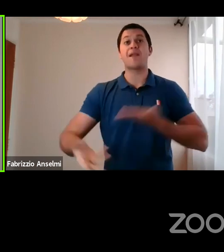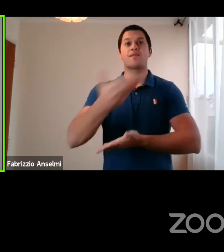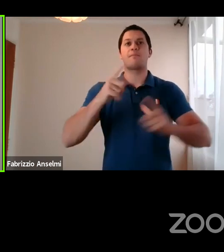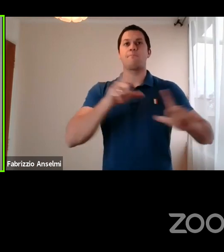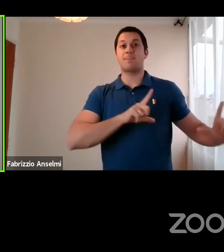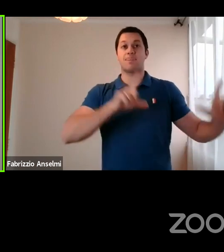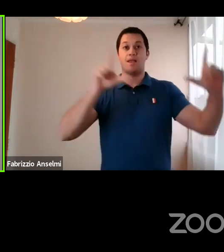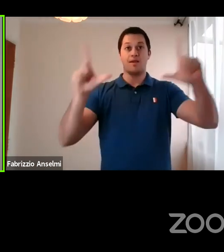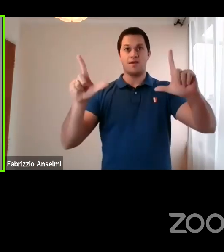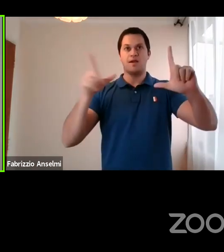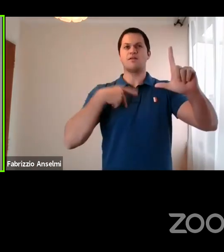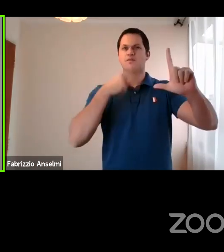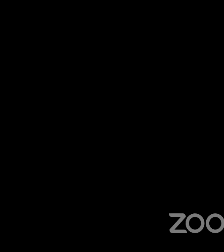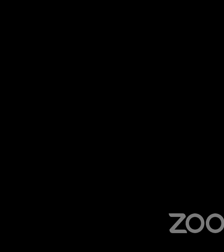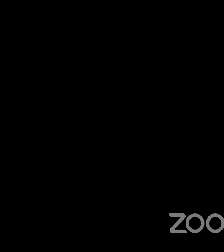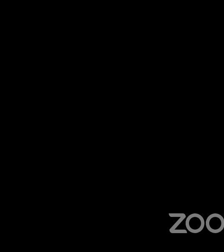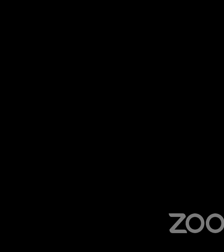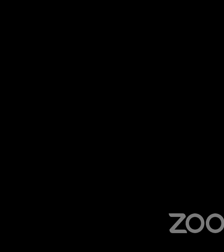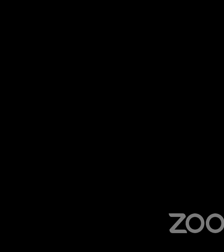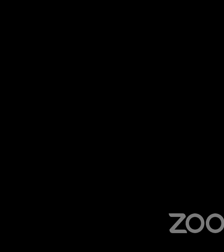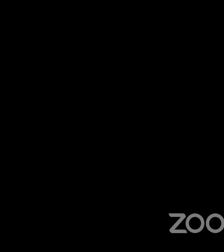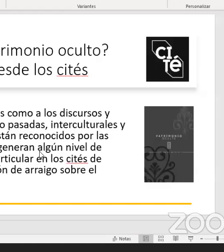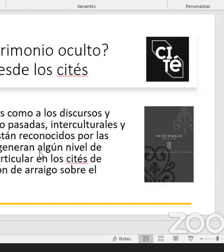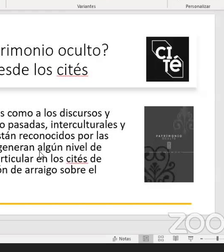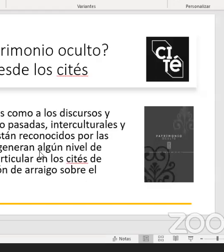de lo que quiero compartir.